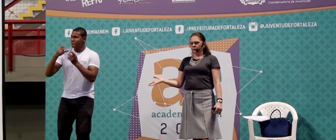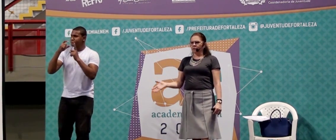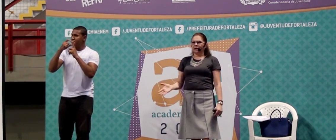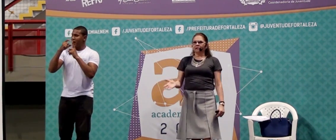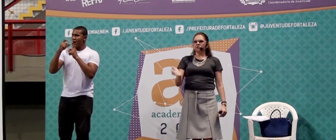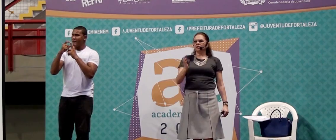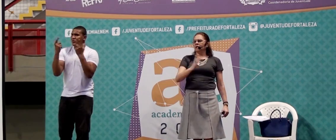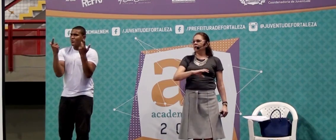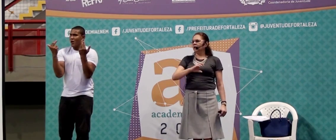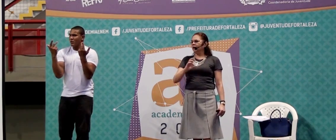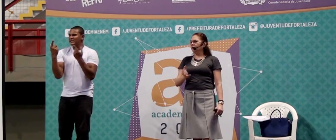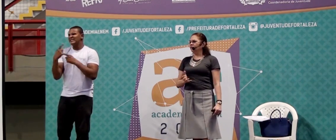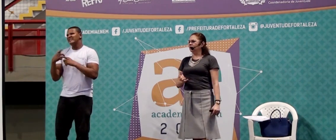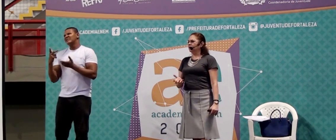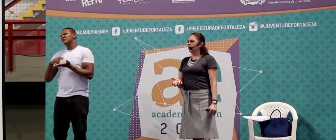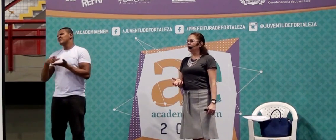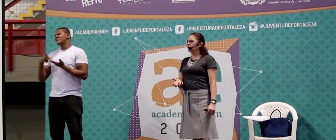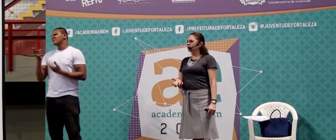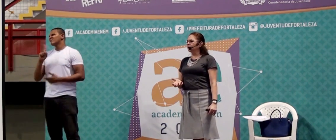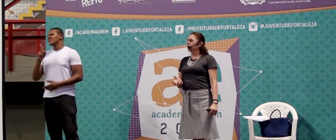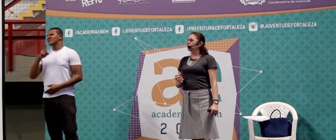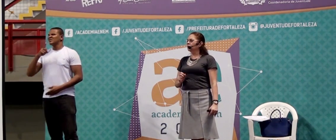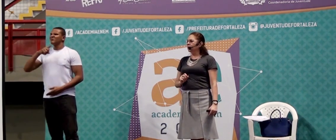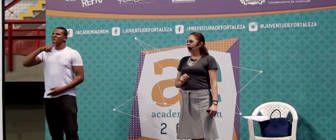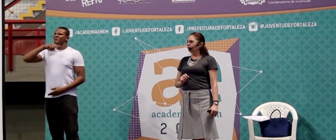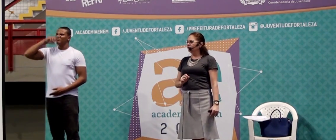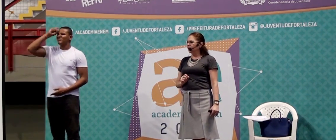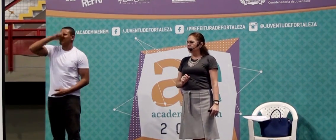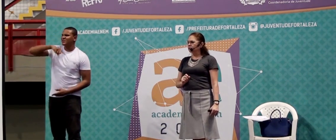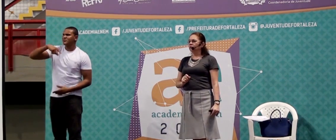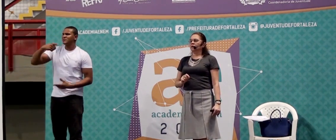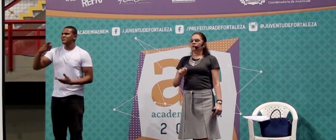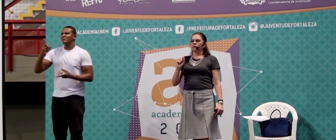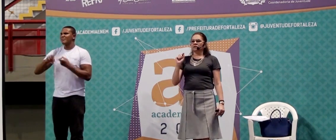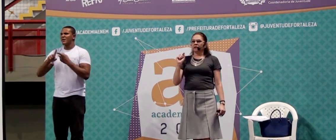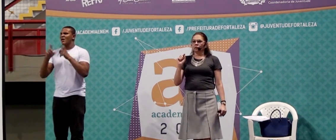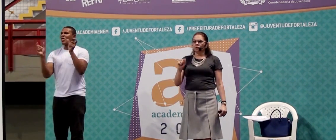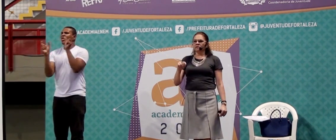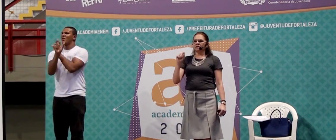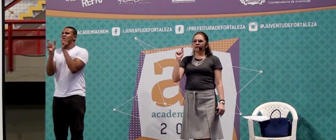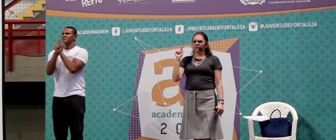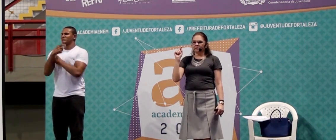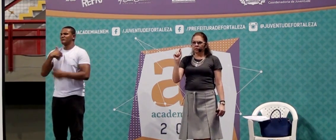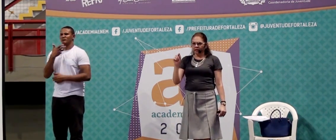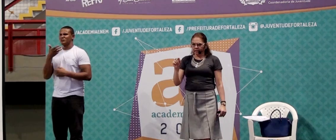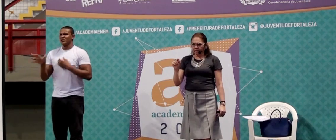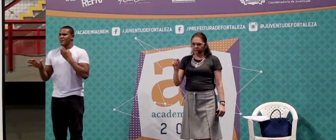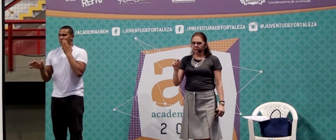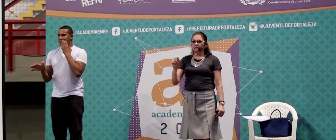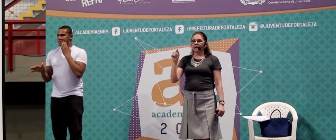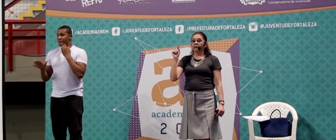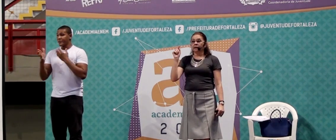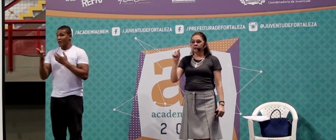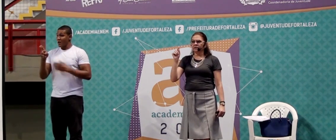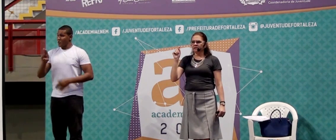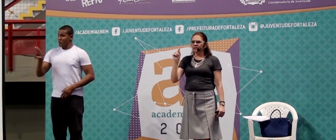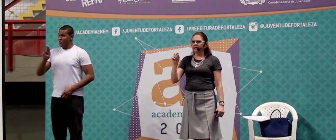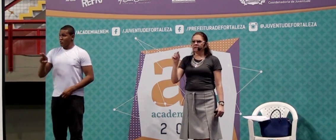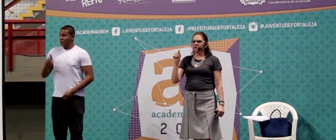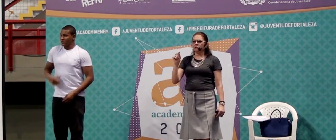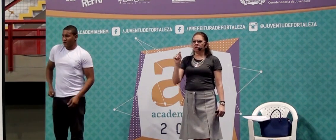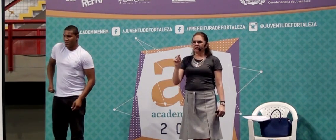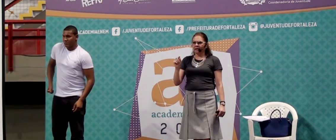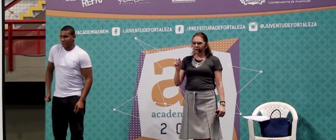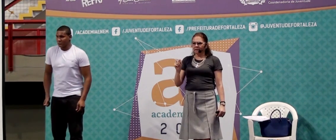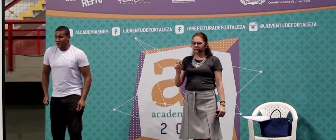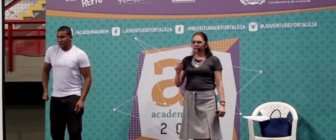tenho dificuldade e nem quero inverter a ordem. Como é que eu faço? Você usa as muletas, mas não